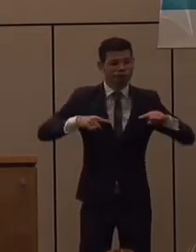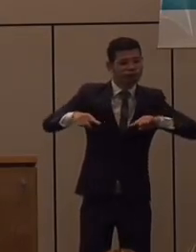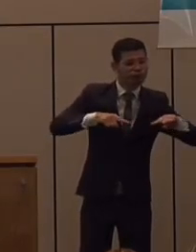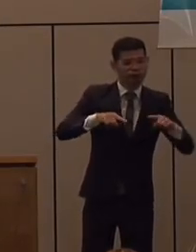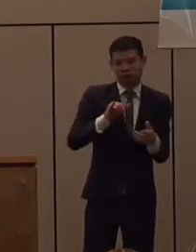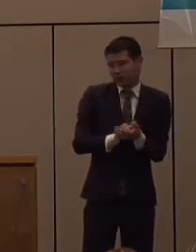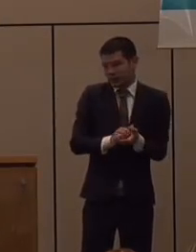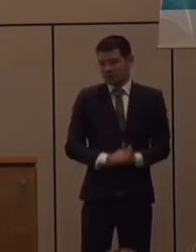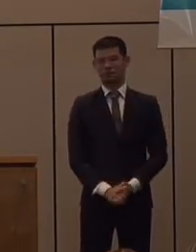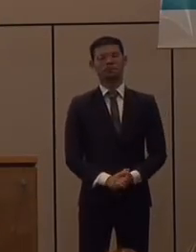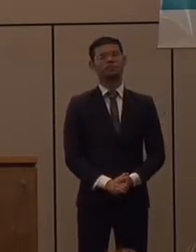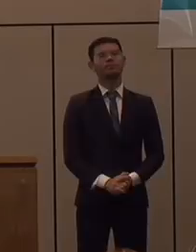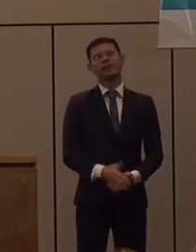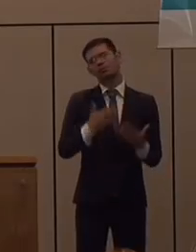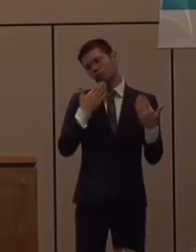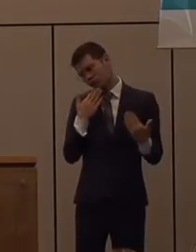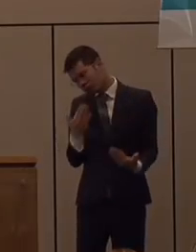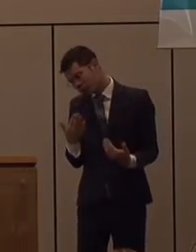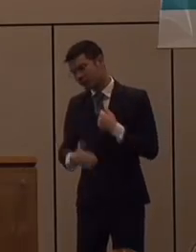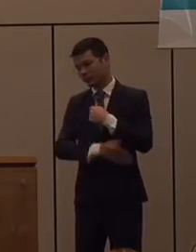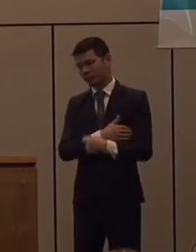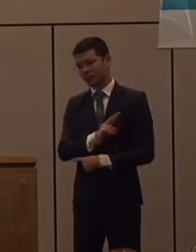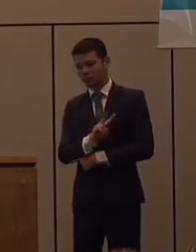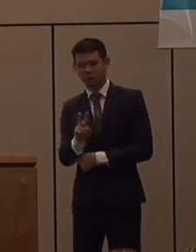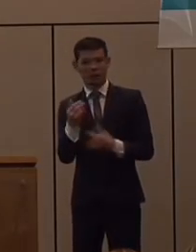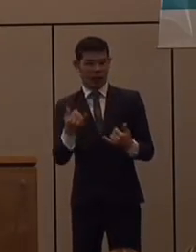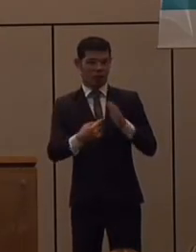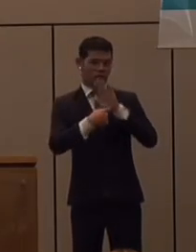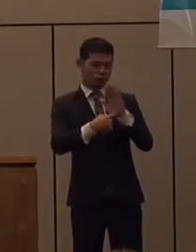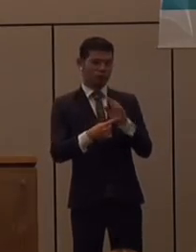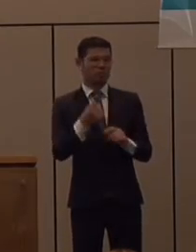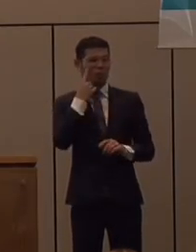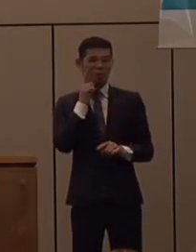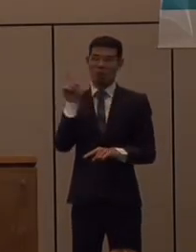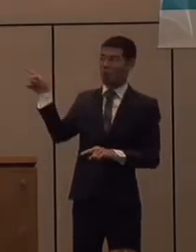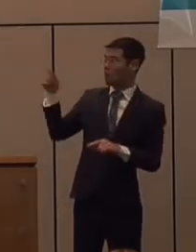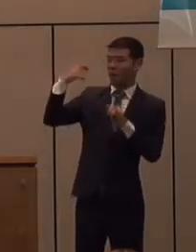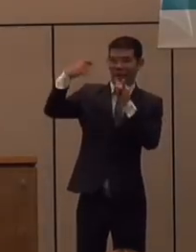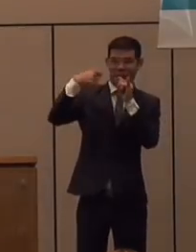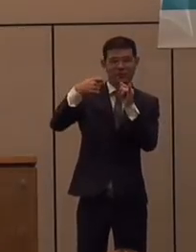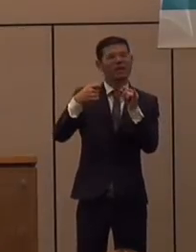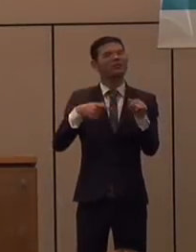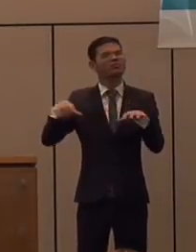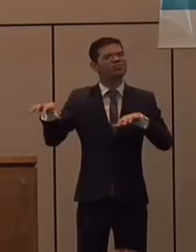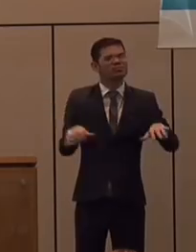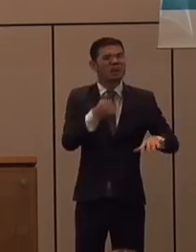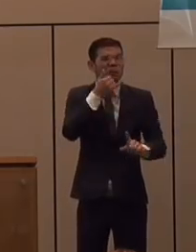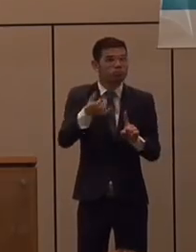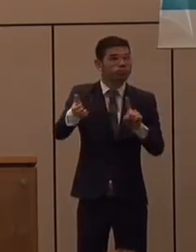bueno muchas gracias viceministra yo quiero invitarlos ahora a ver una un vídeo con una historia sobre los logros de este